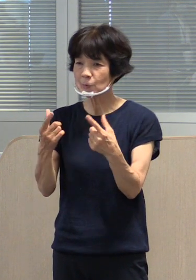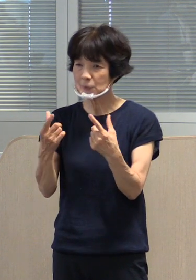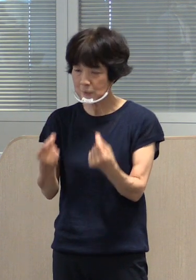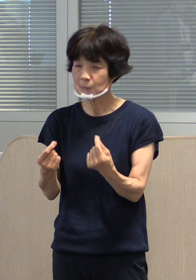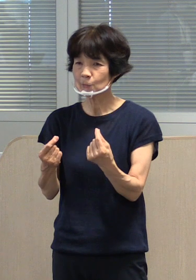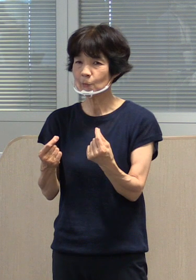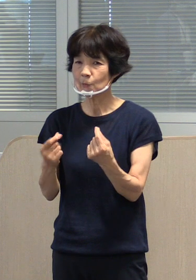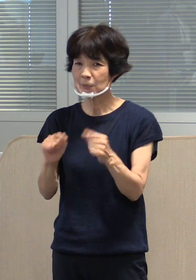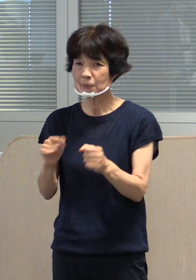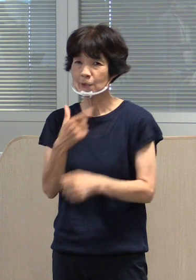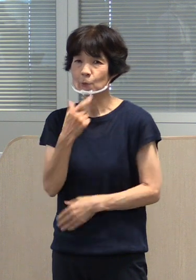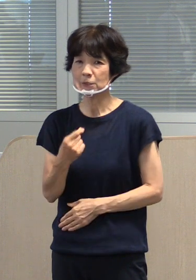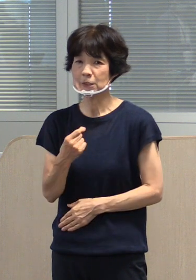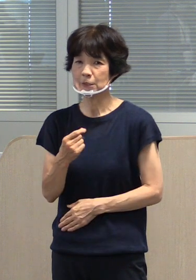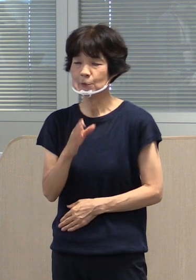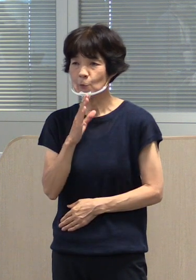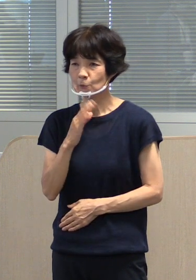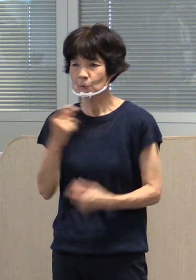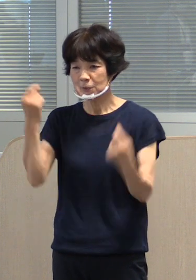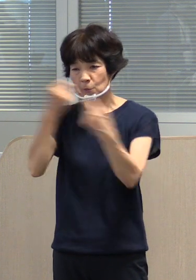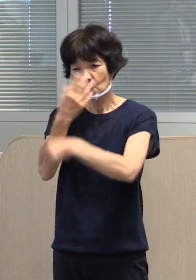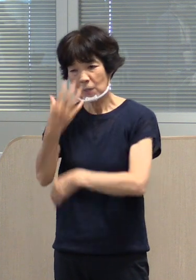とね、非常に誤解しますね、